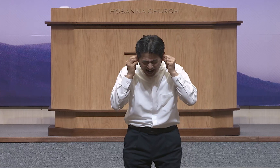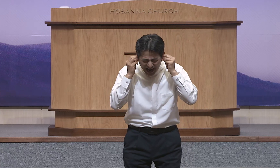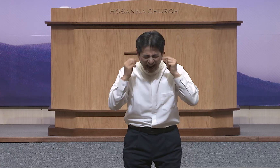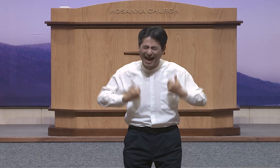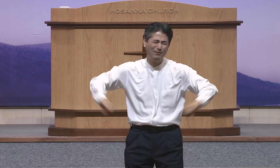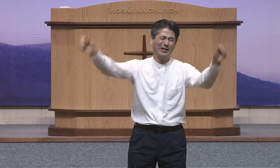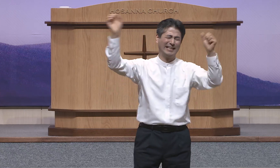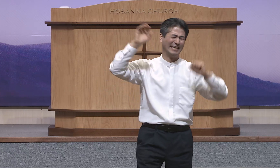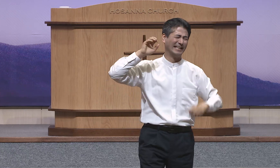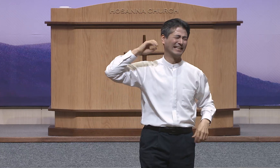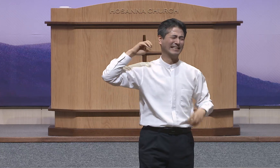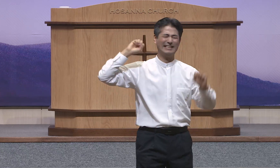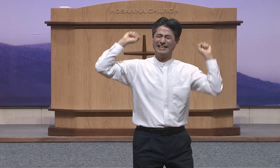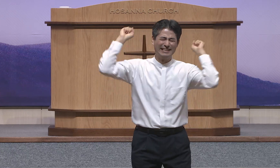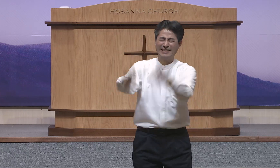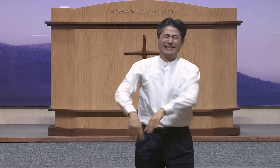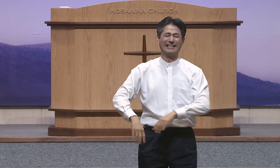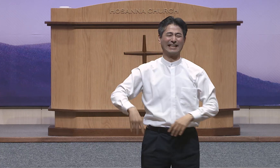뭐야 하면서 포기했을 텐데